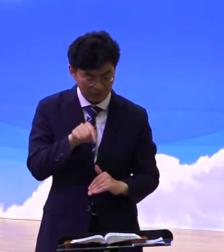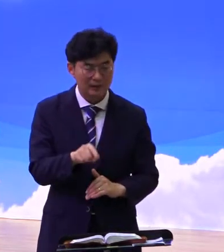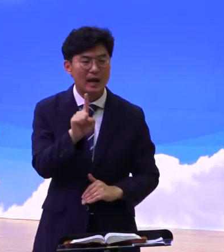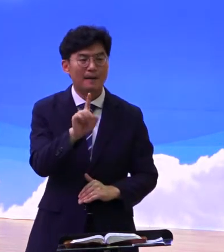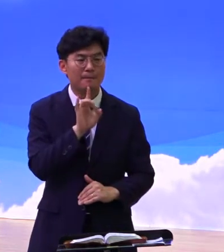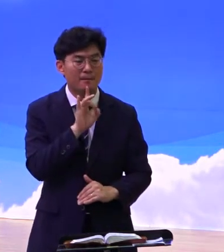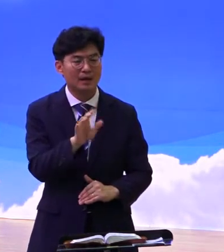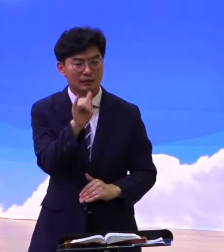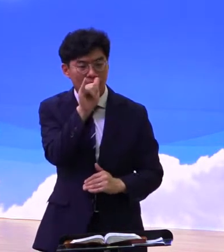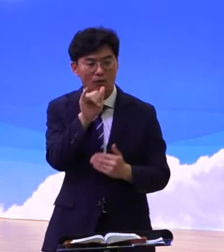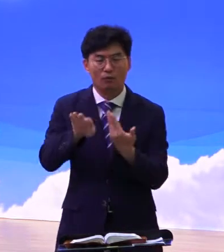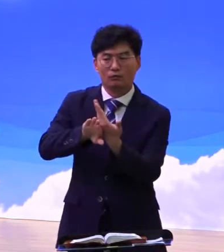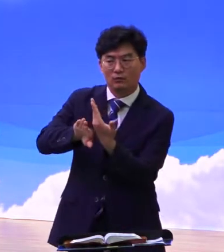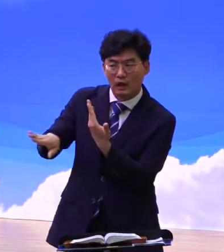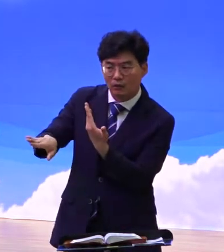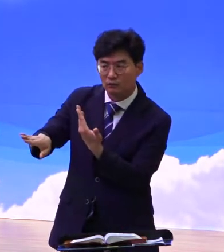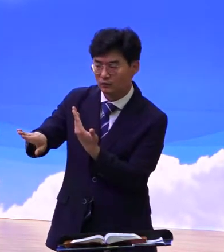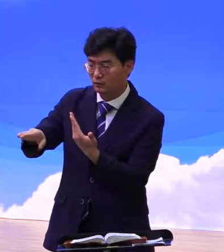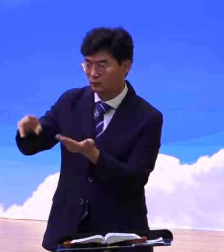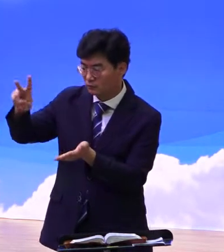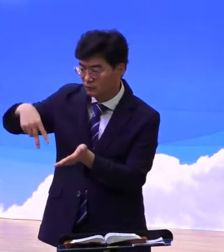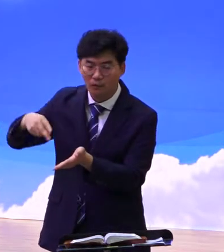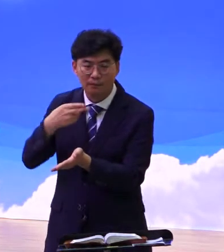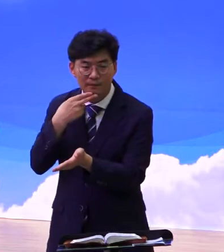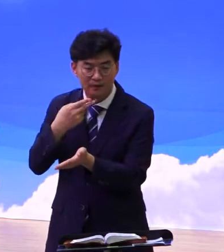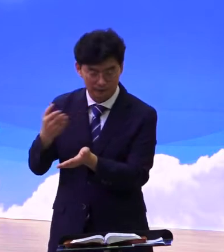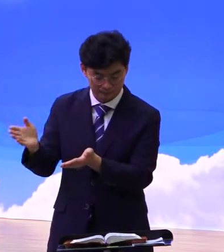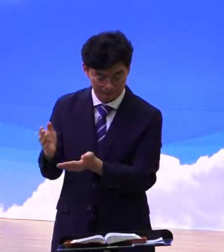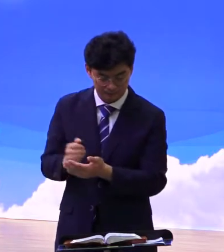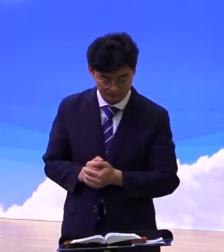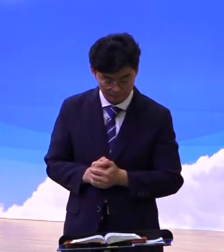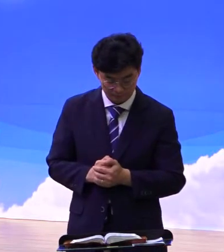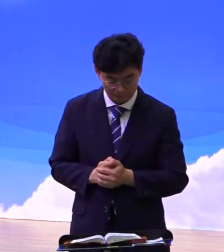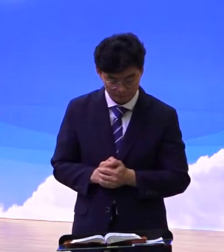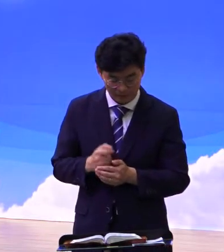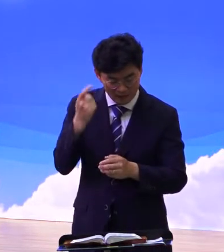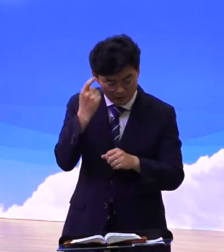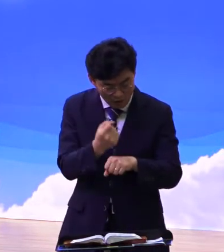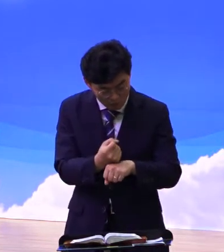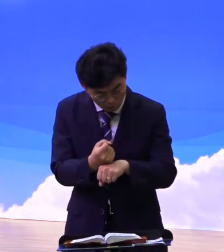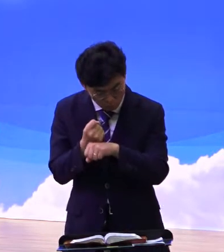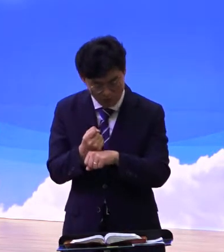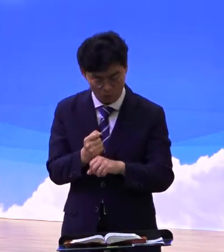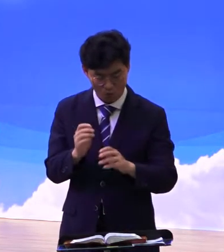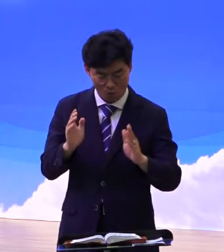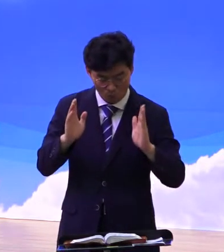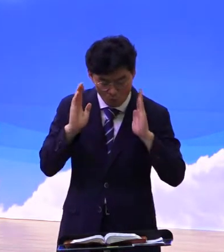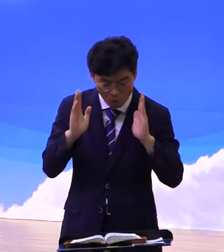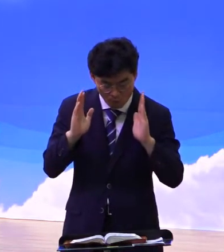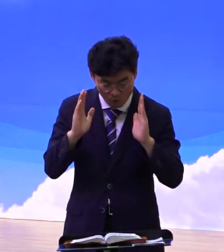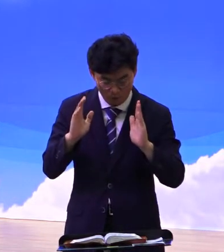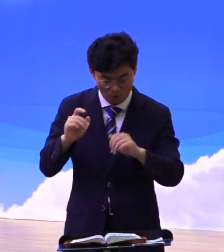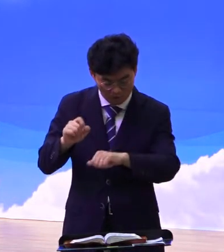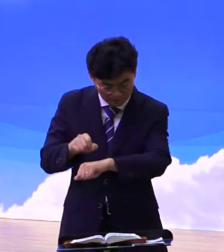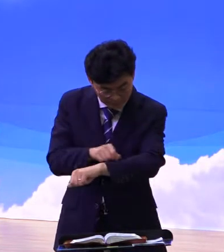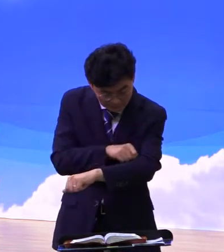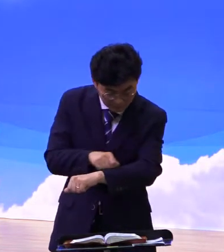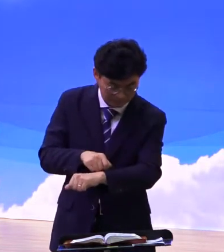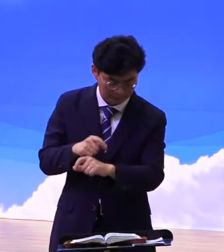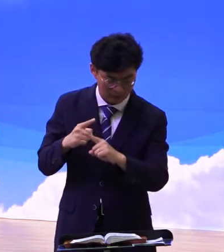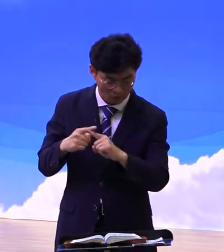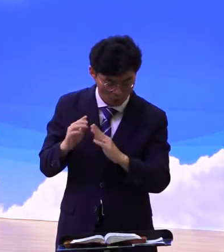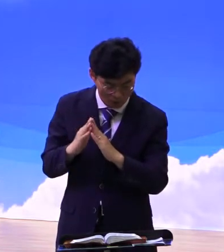그들은 말씀을 계속해서 날마다 연구하고 살펴보고 진리를 찾는 특별함이 있었기